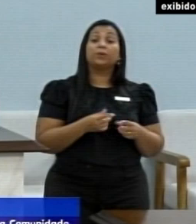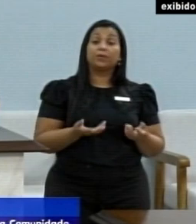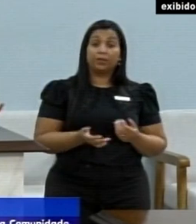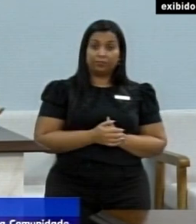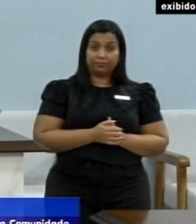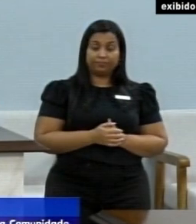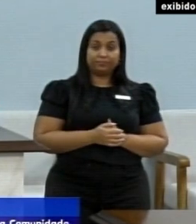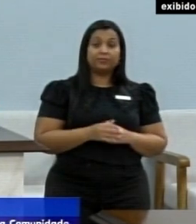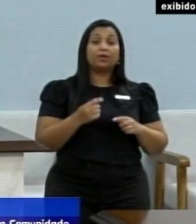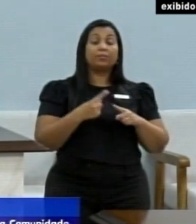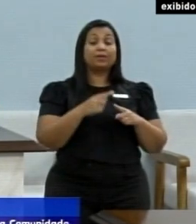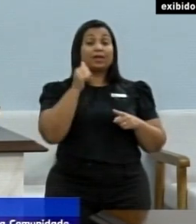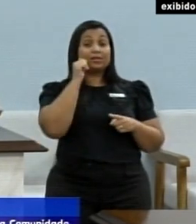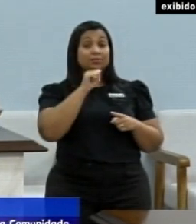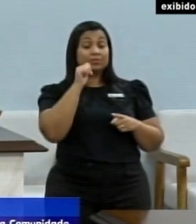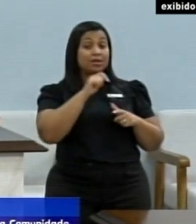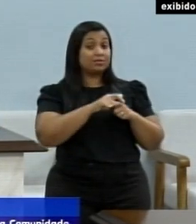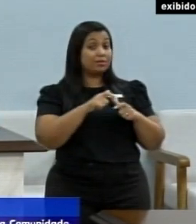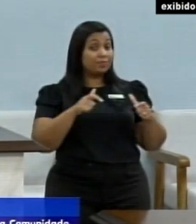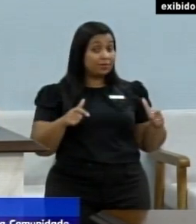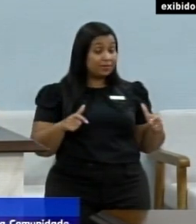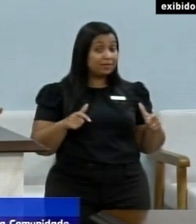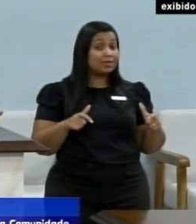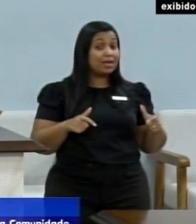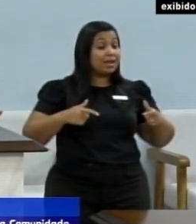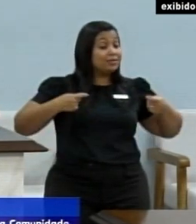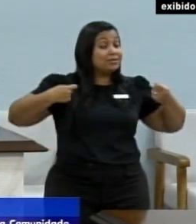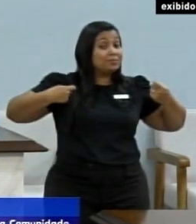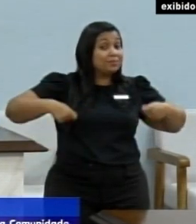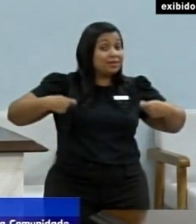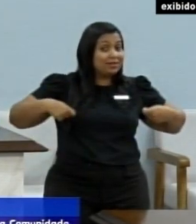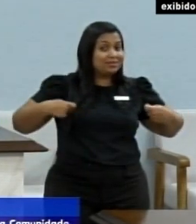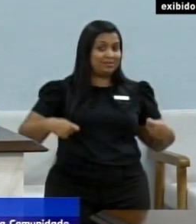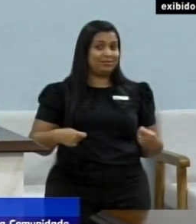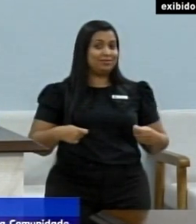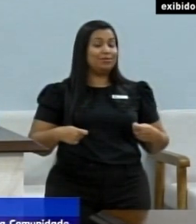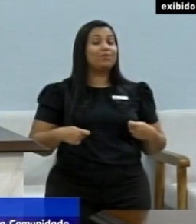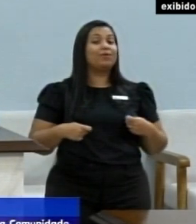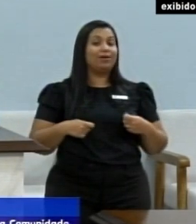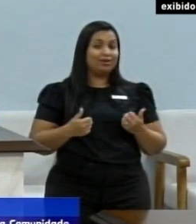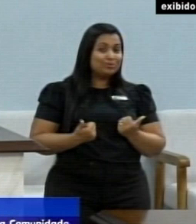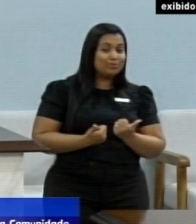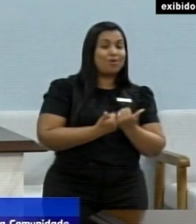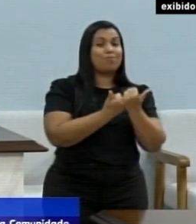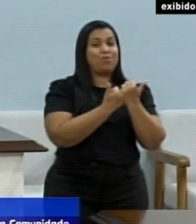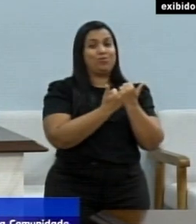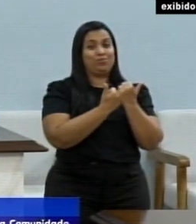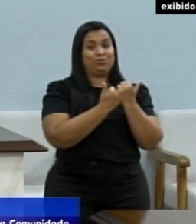Porque essas mulheres, na maioria das vezes, elas precisam de um apoio